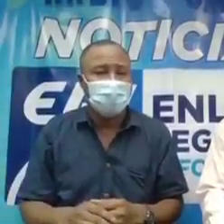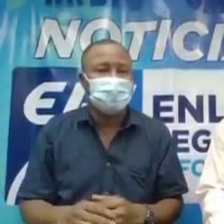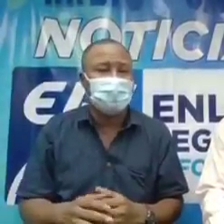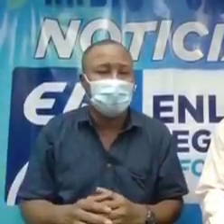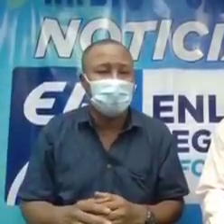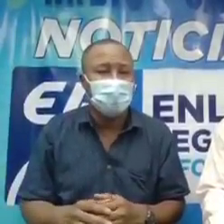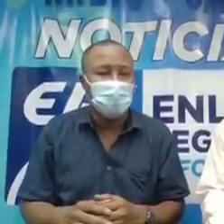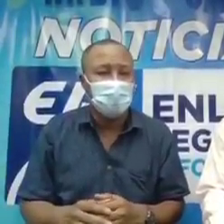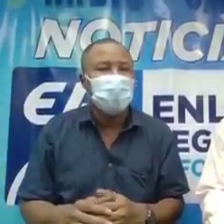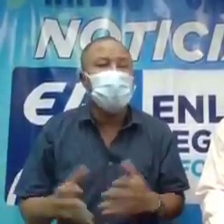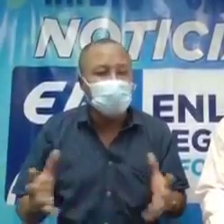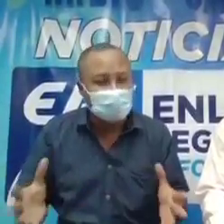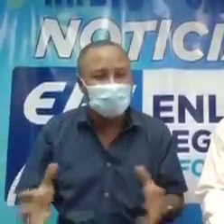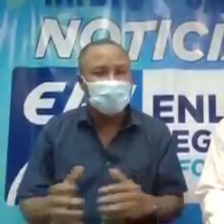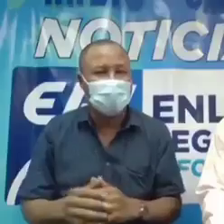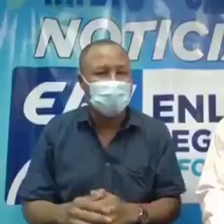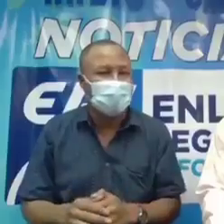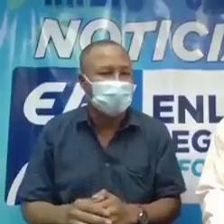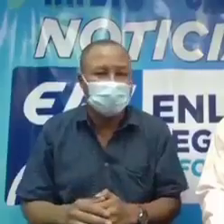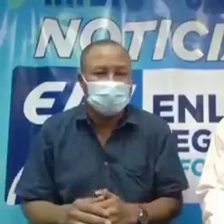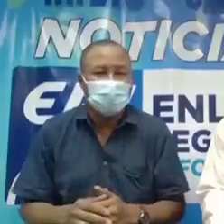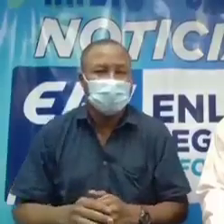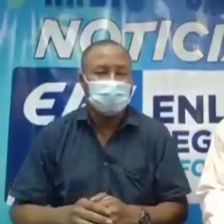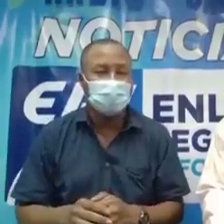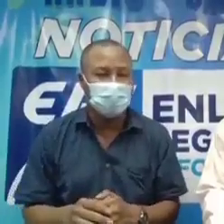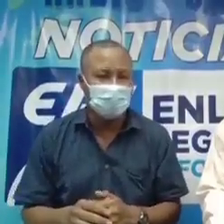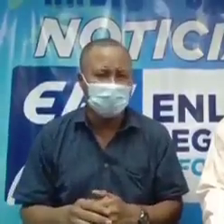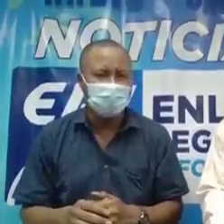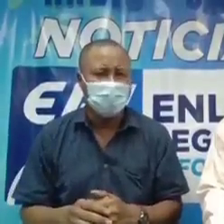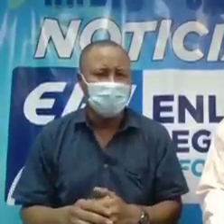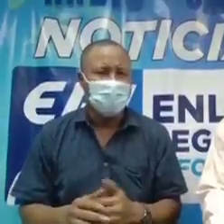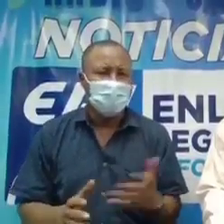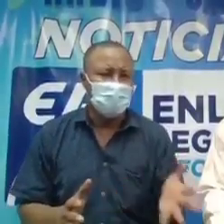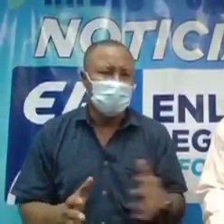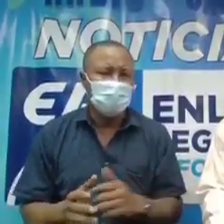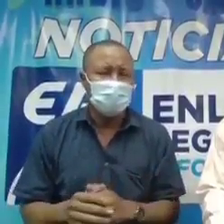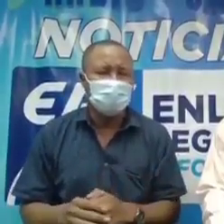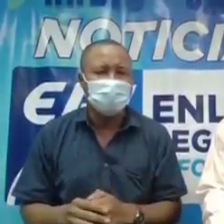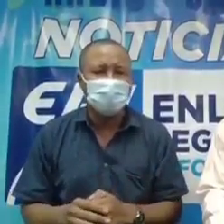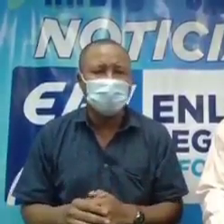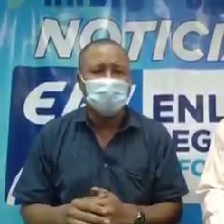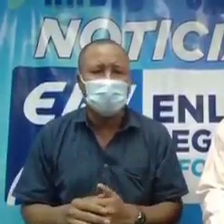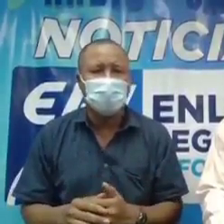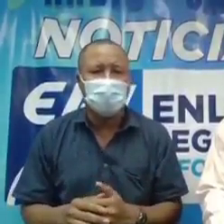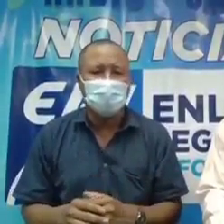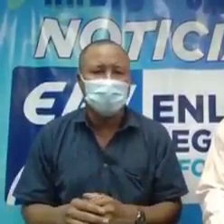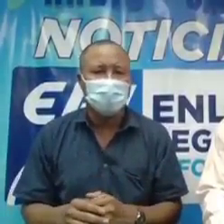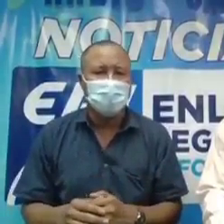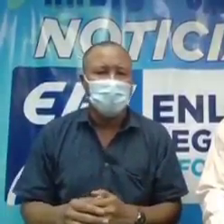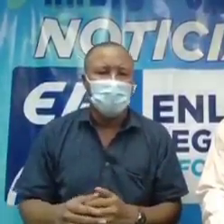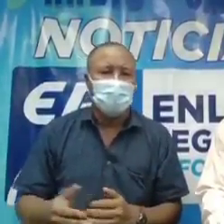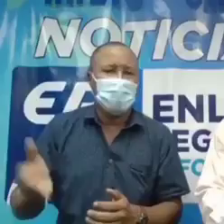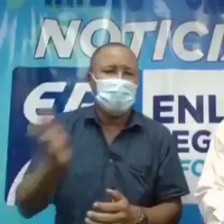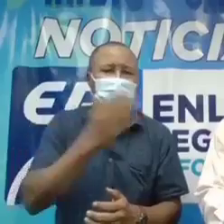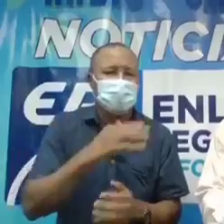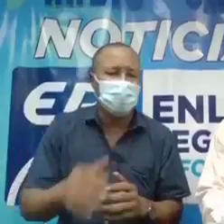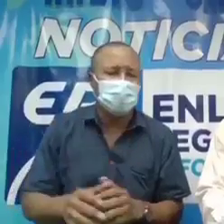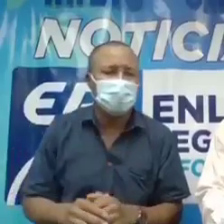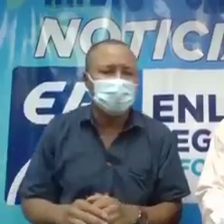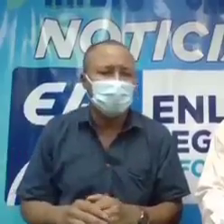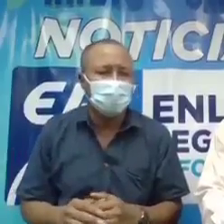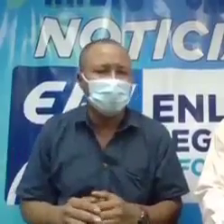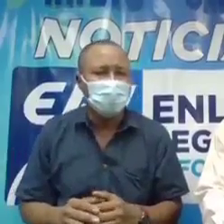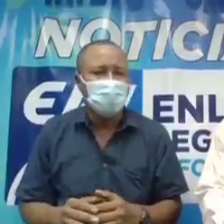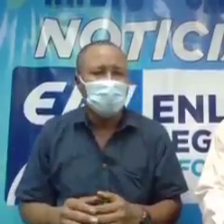figuras están involucradas en hechos realmente repudiables. Mira, Fabricio y Pueblo de Esmeralda, el